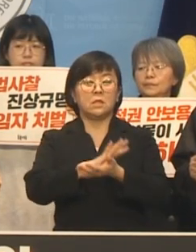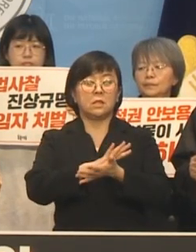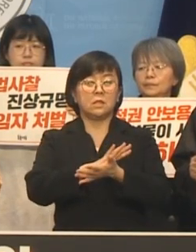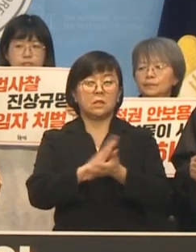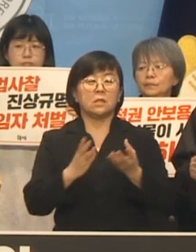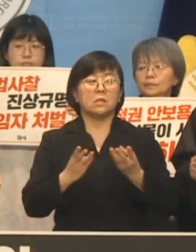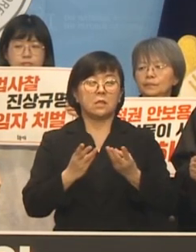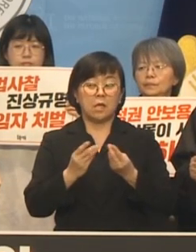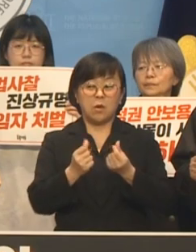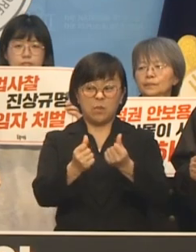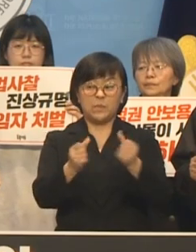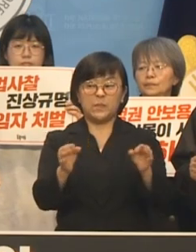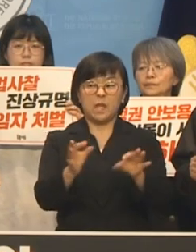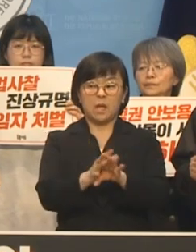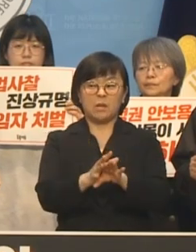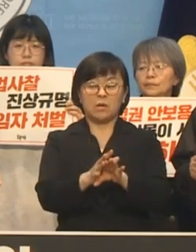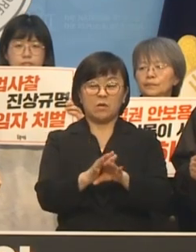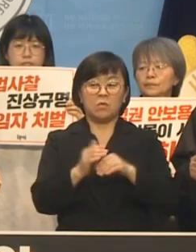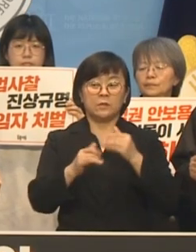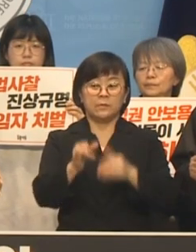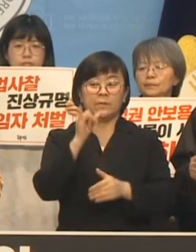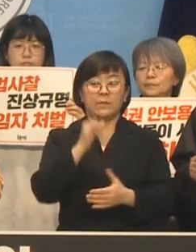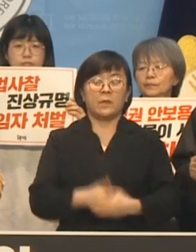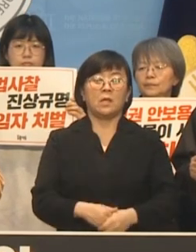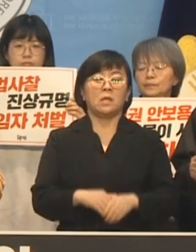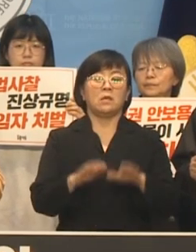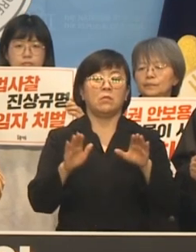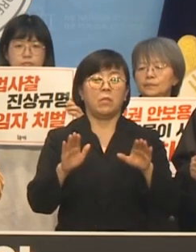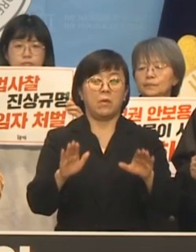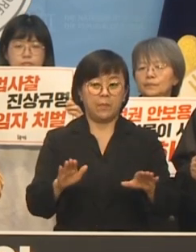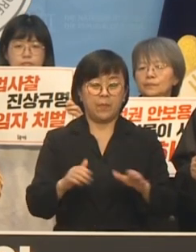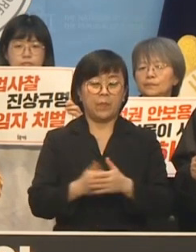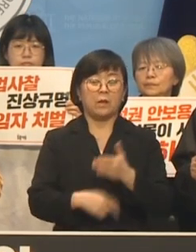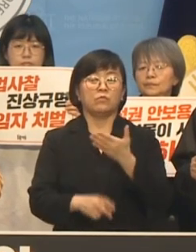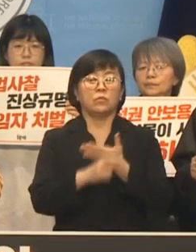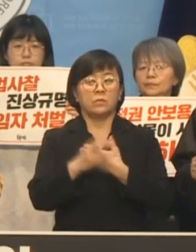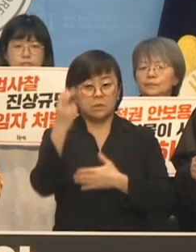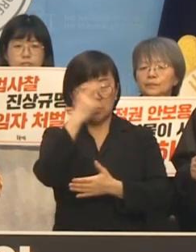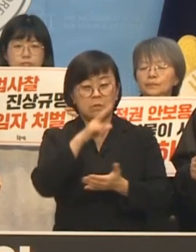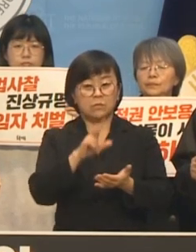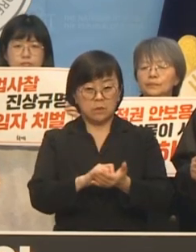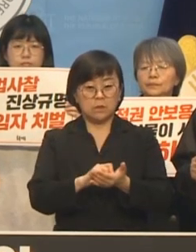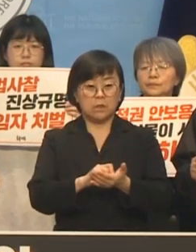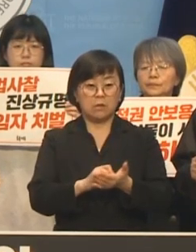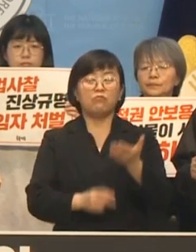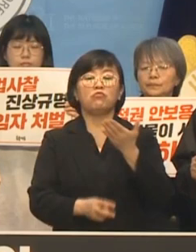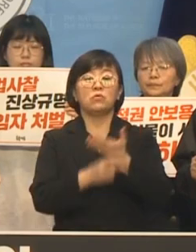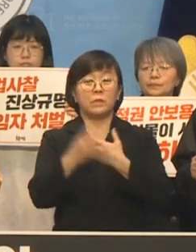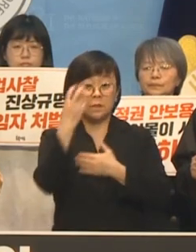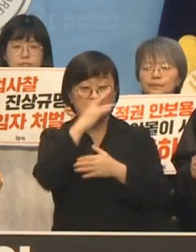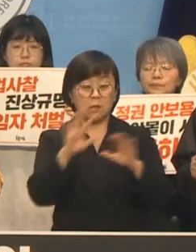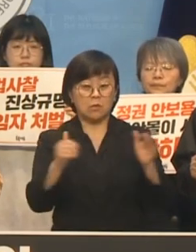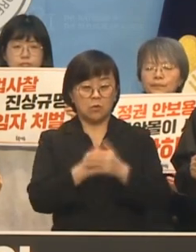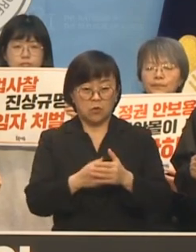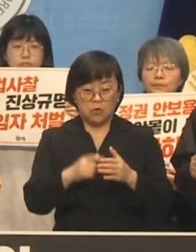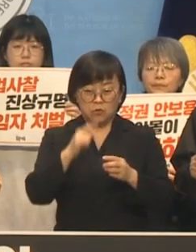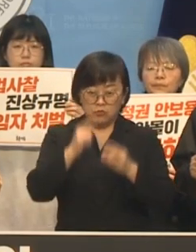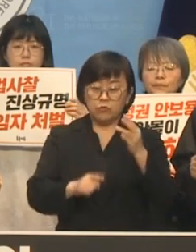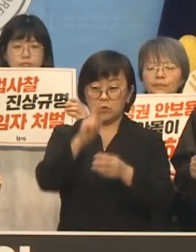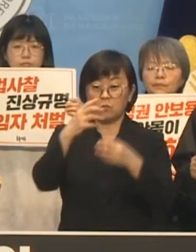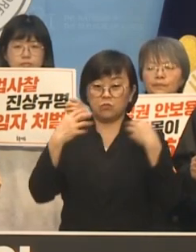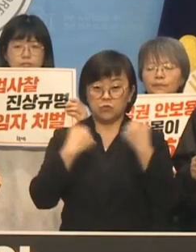그런 과제를 우리가 모두 안고 있습니다. 이번 불법 사찰의 문제는 단순히 불법 사찰이 아니라 윤석열 정권의